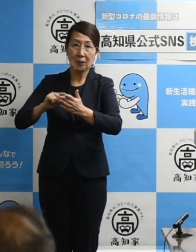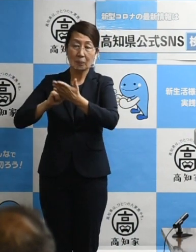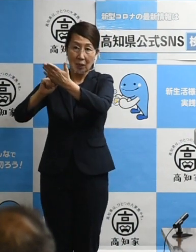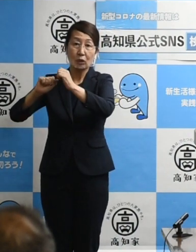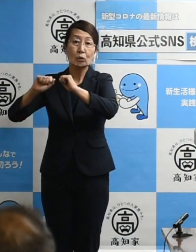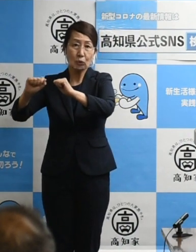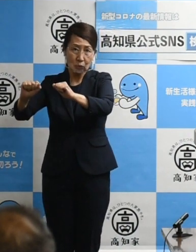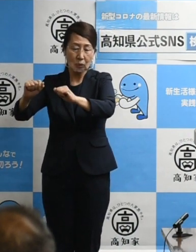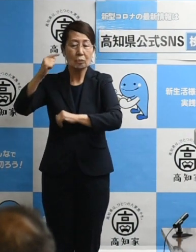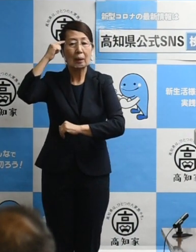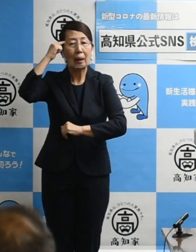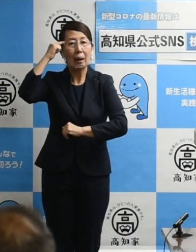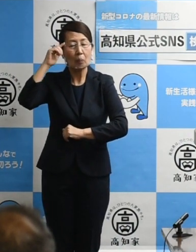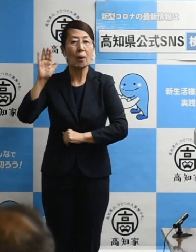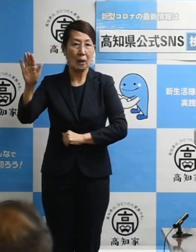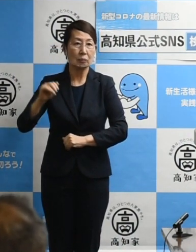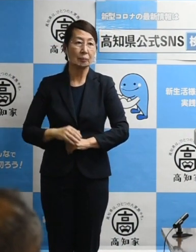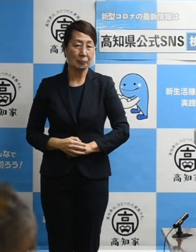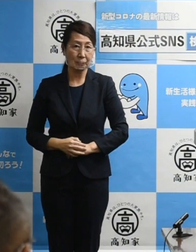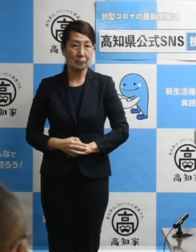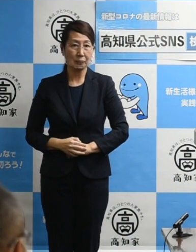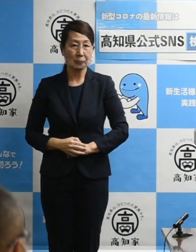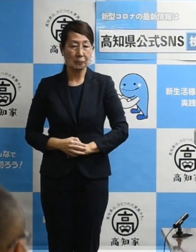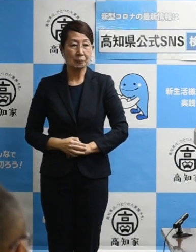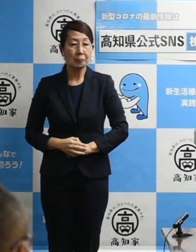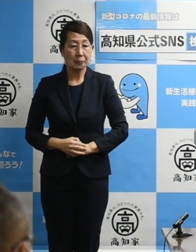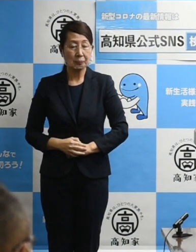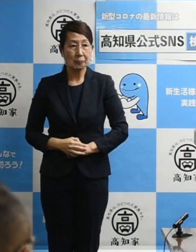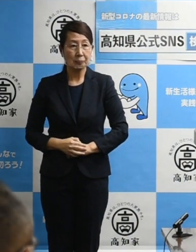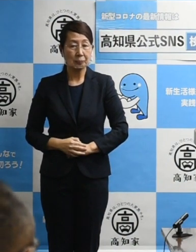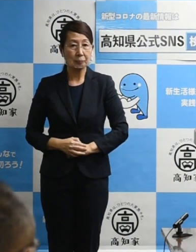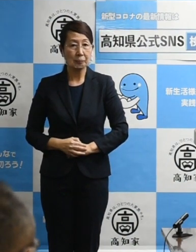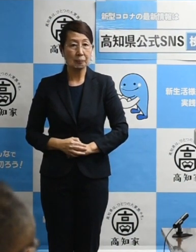も検討対象になるというような認識でいるところであります。